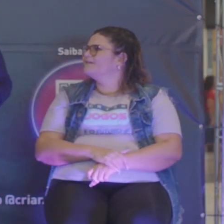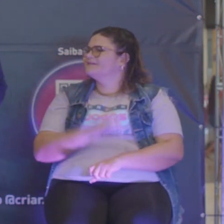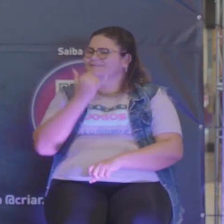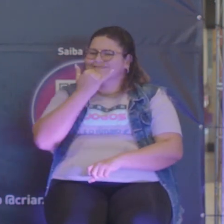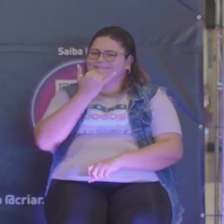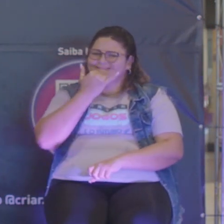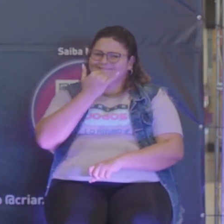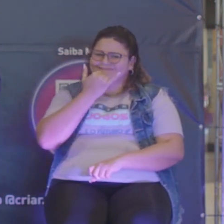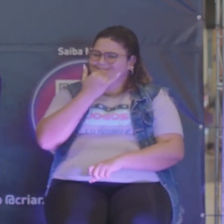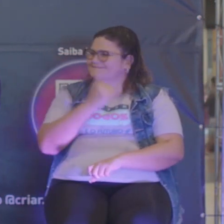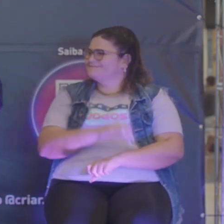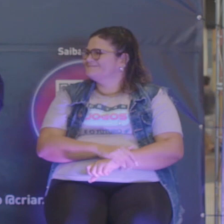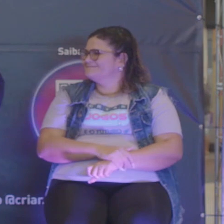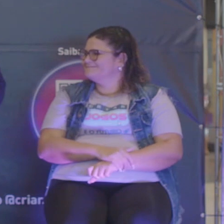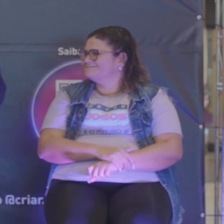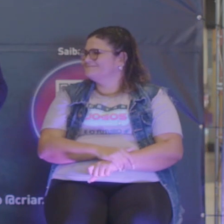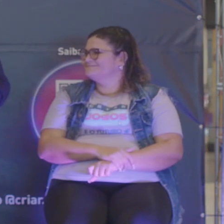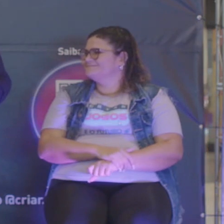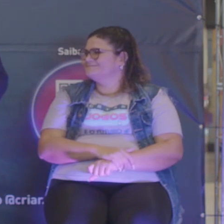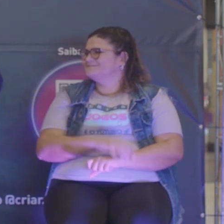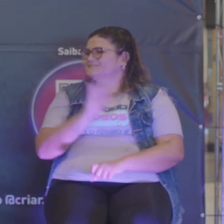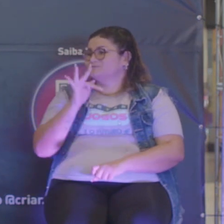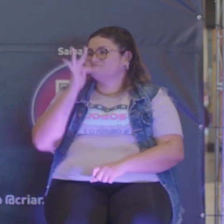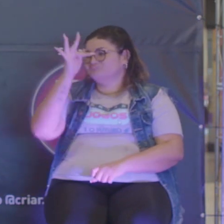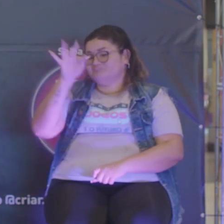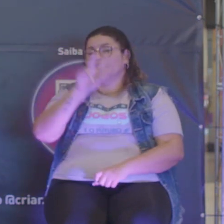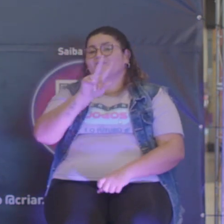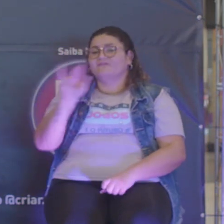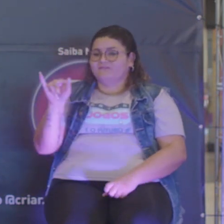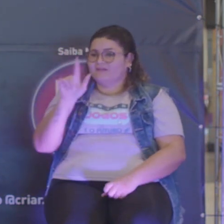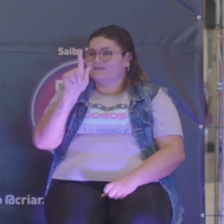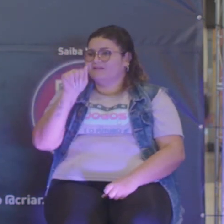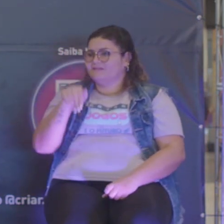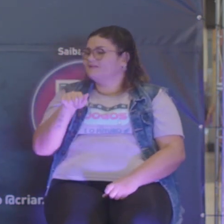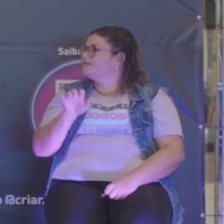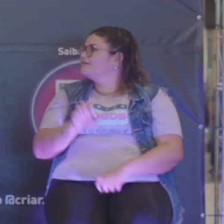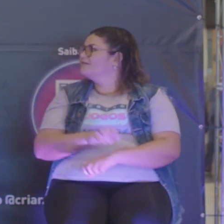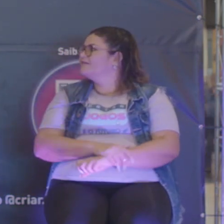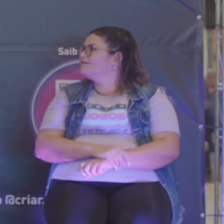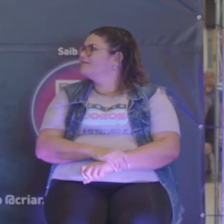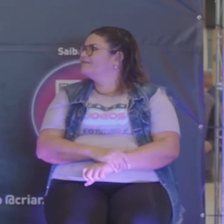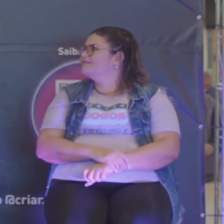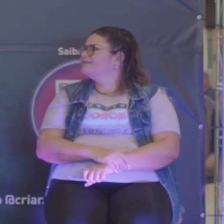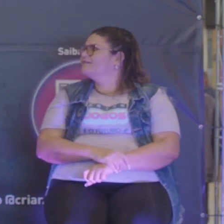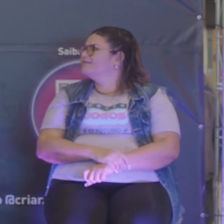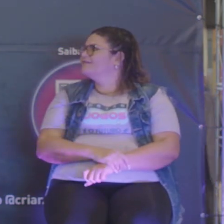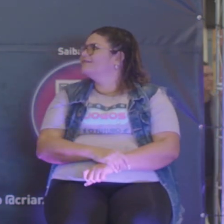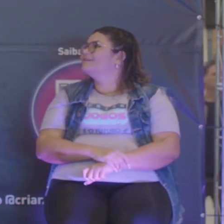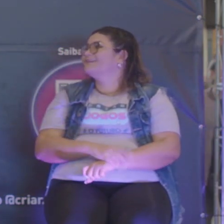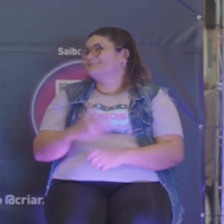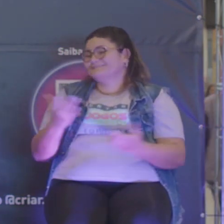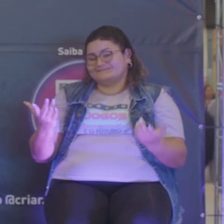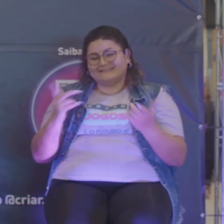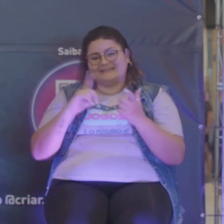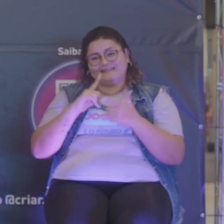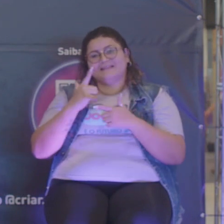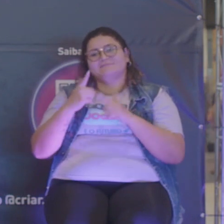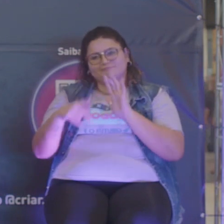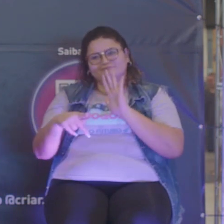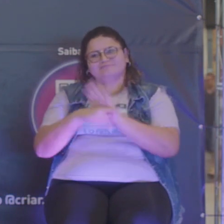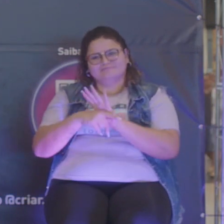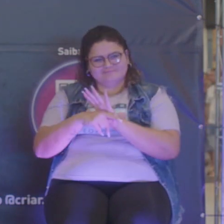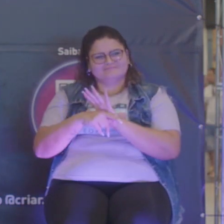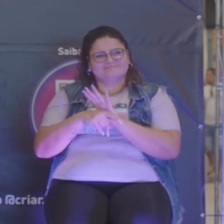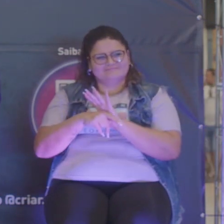então. Um dia ele vai ser gamer. Eu tinha entendido que você tinha uma filhinha. Então eu já ia falar assim, olha, estamos com propriedade